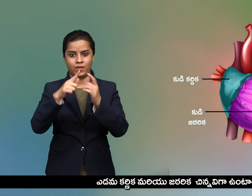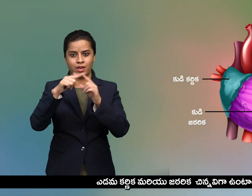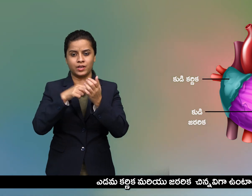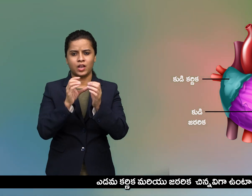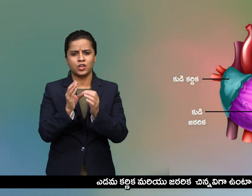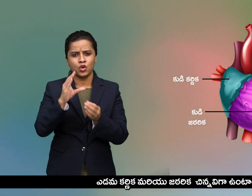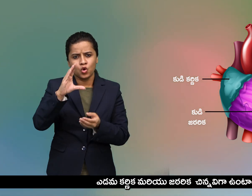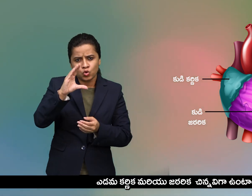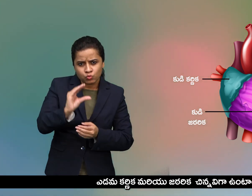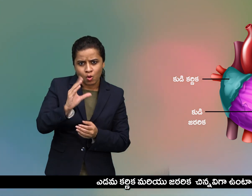చిన్నవిగా ఉంటాయి.